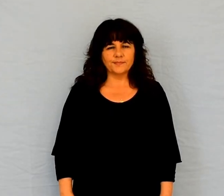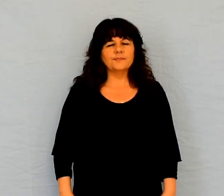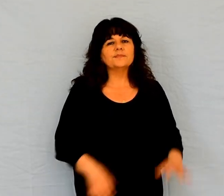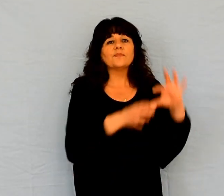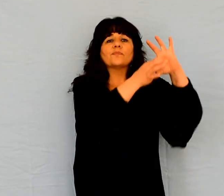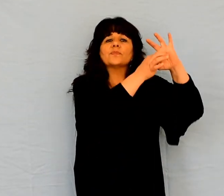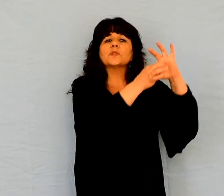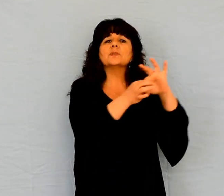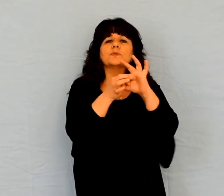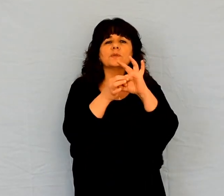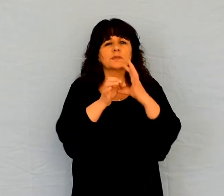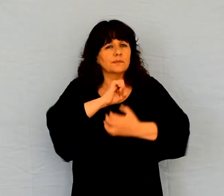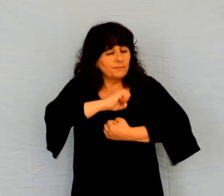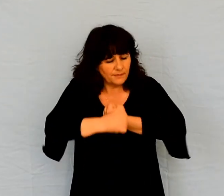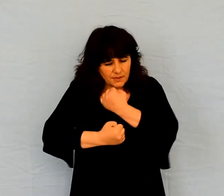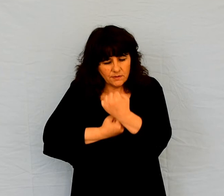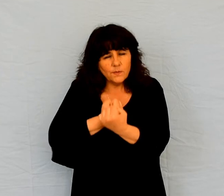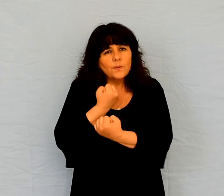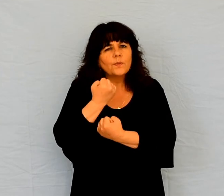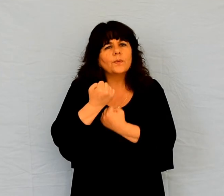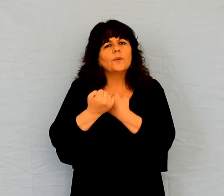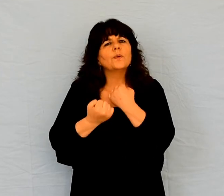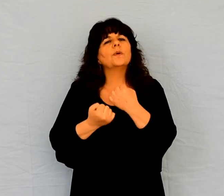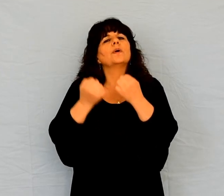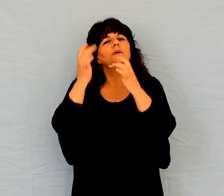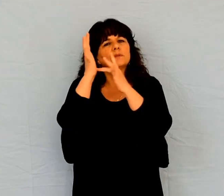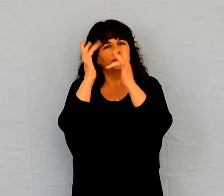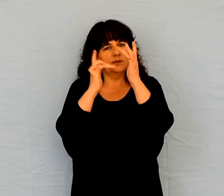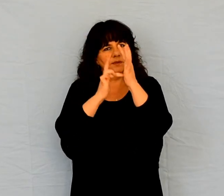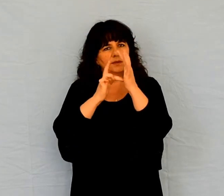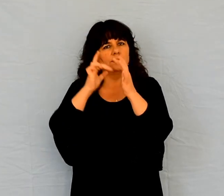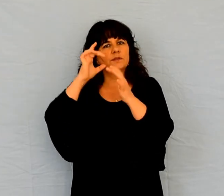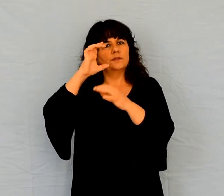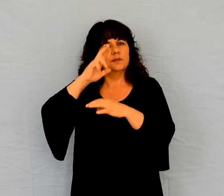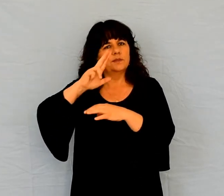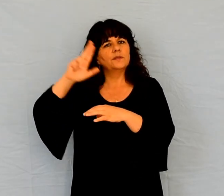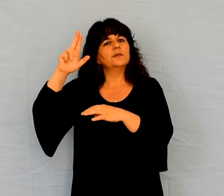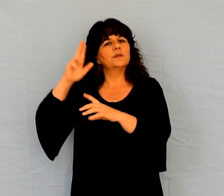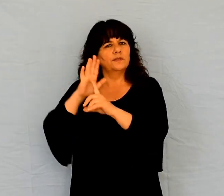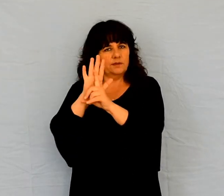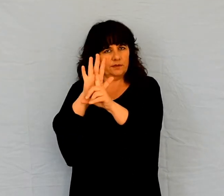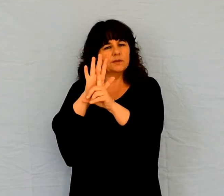Suite de la Passion de notre Seigneur Jésus-Christ, selon saint Luc.